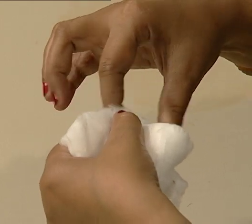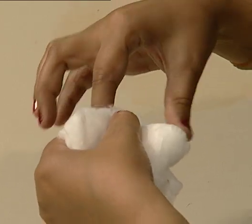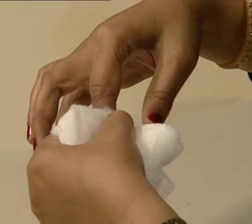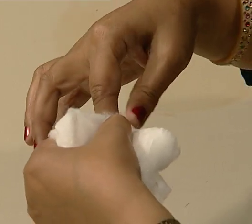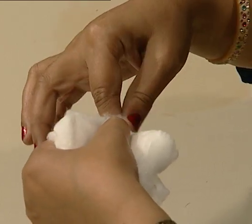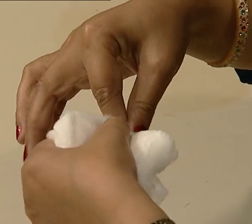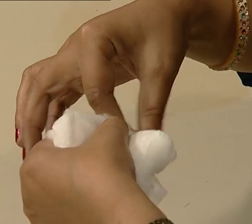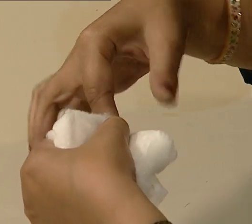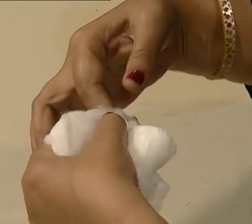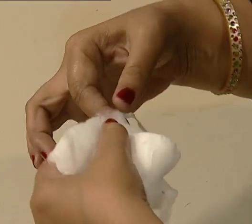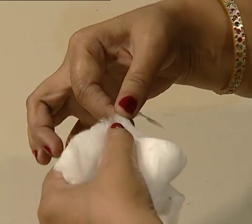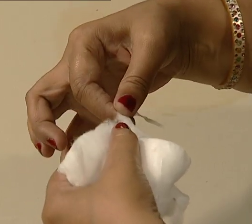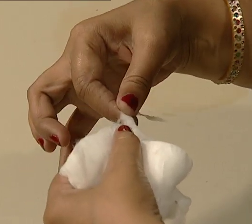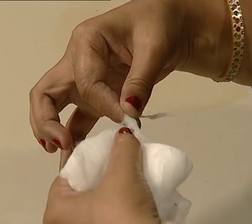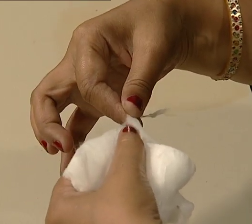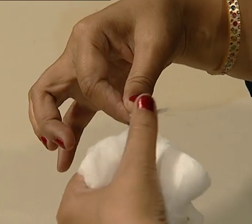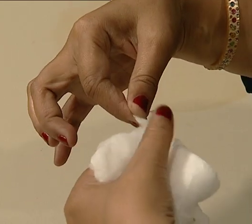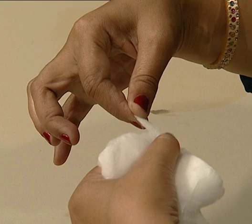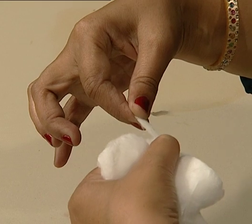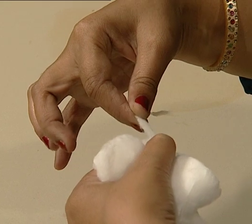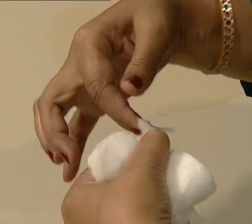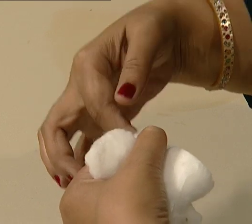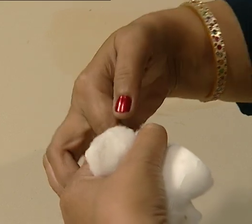वह रेशों को लगातार ऐंठते रहिए।